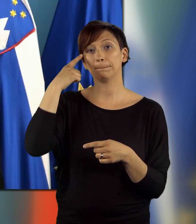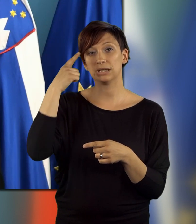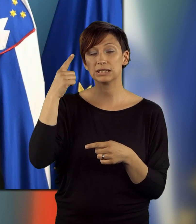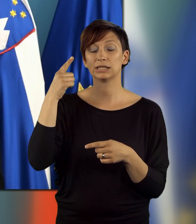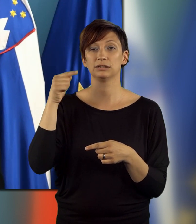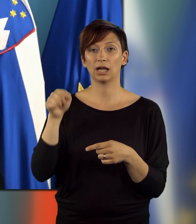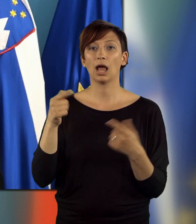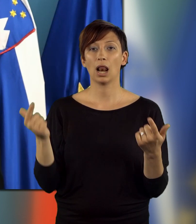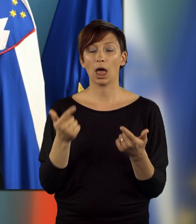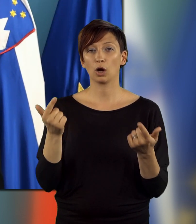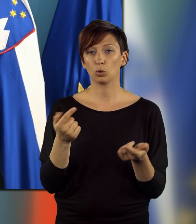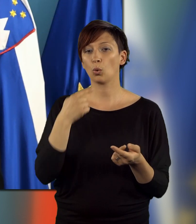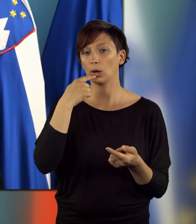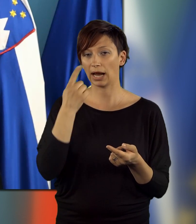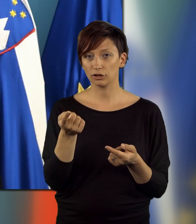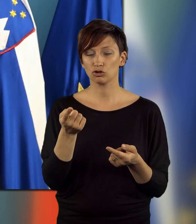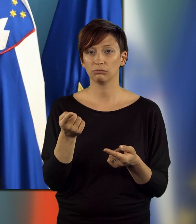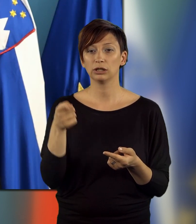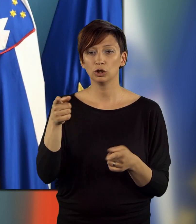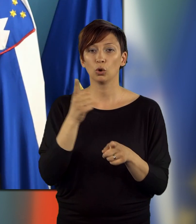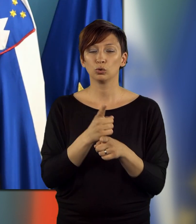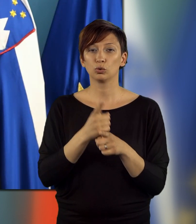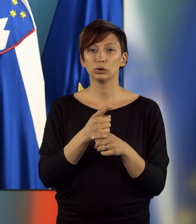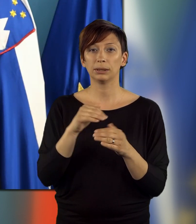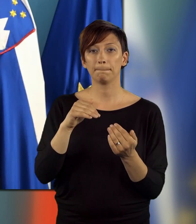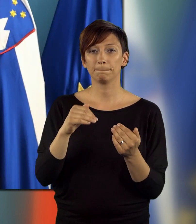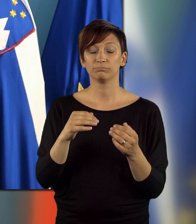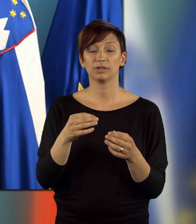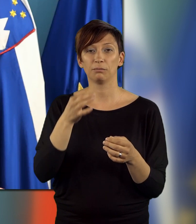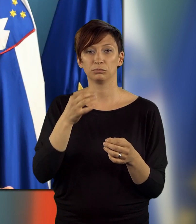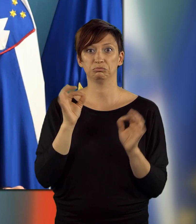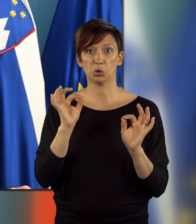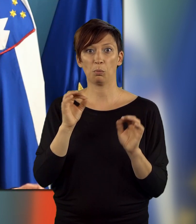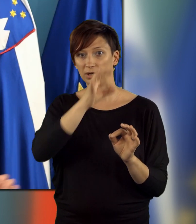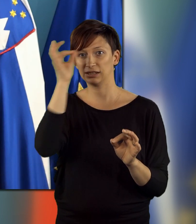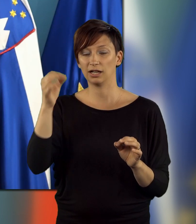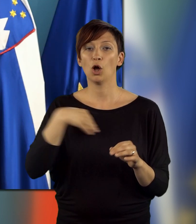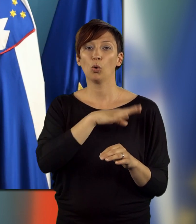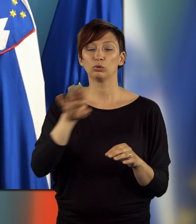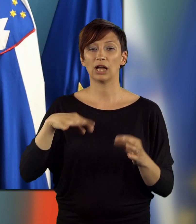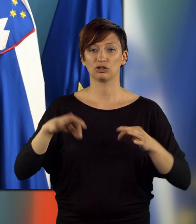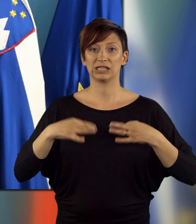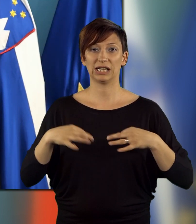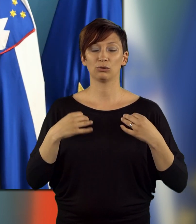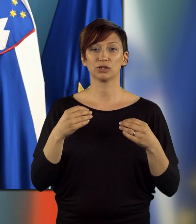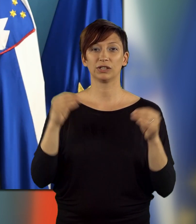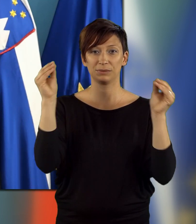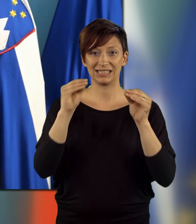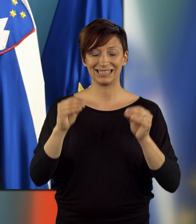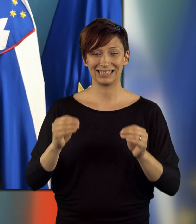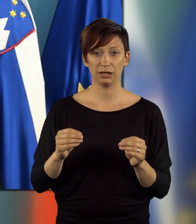da je, lahko rečemo, to tudi prelomni dan v našem zdravstvenem